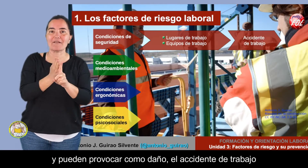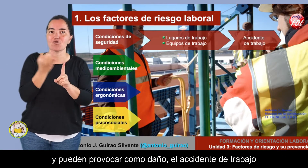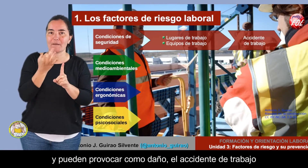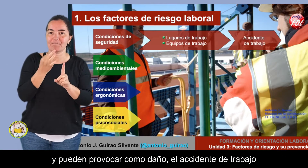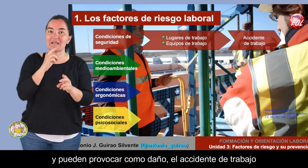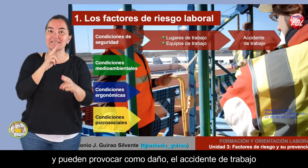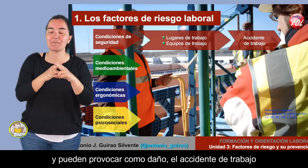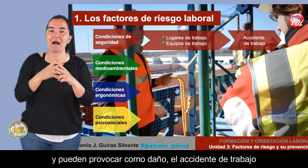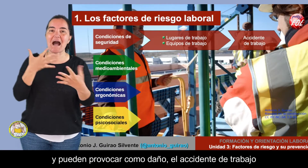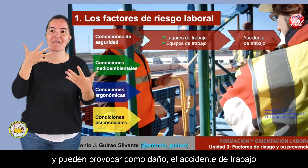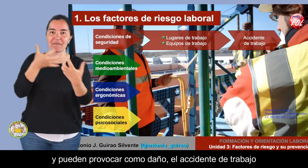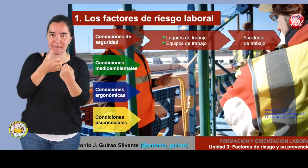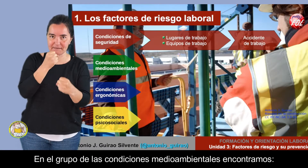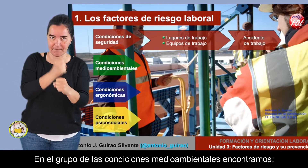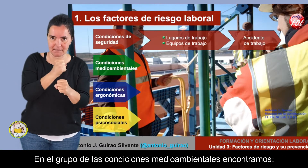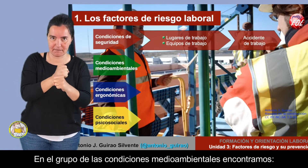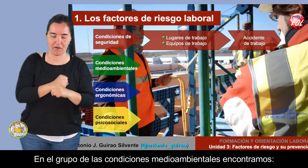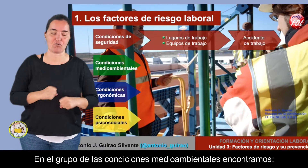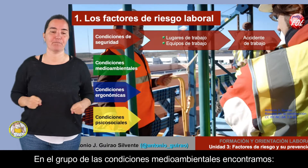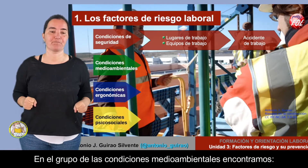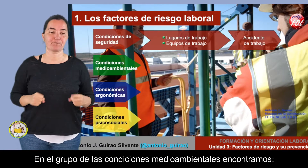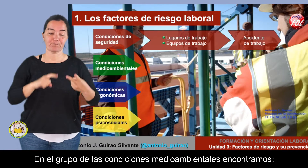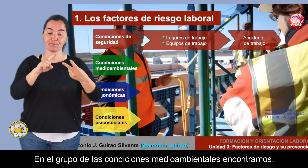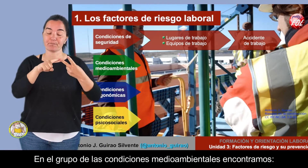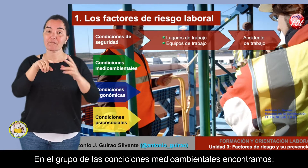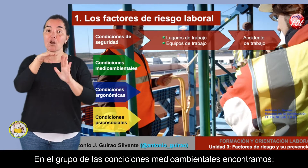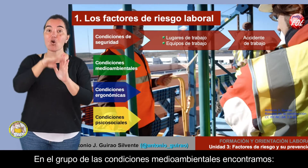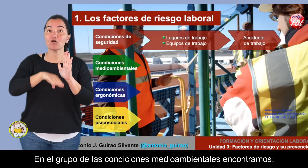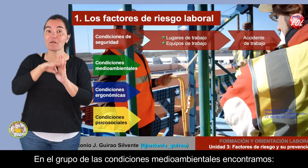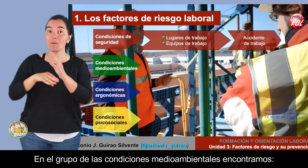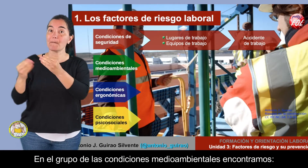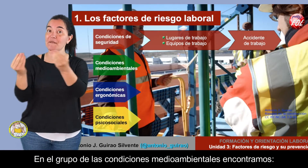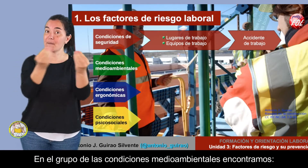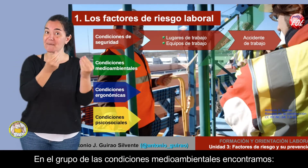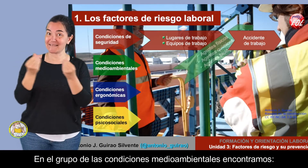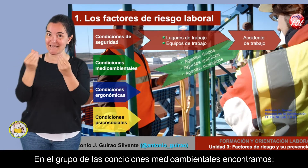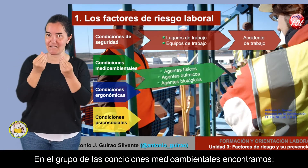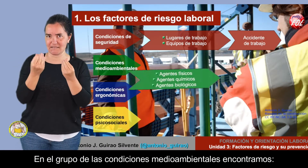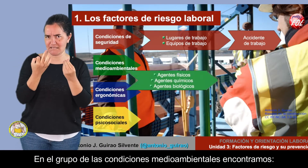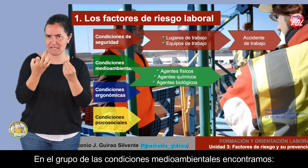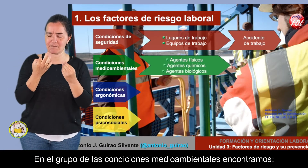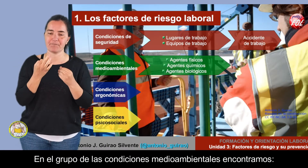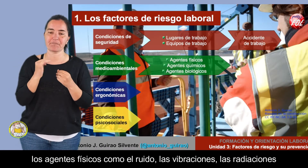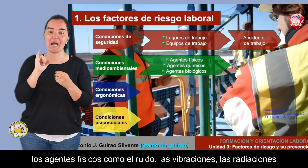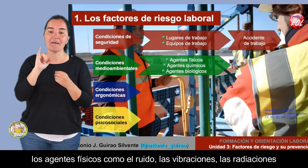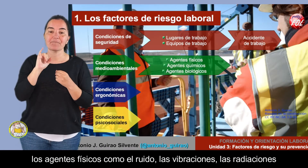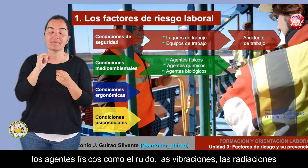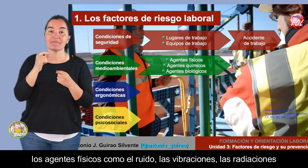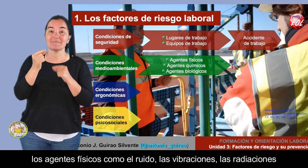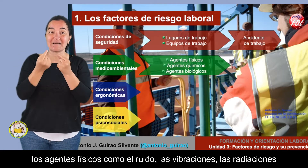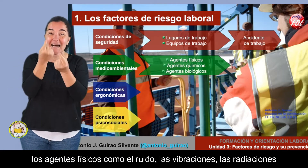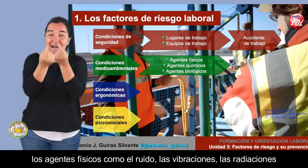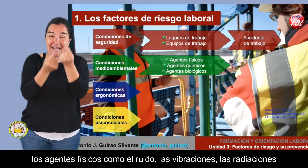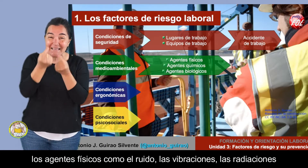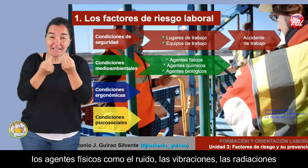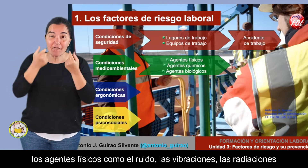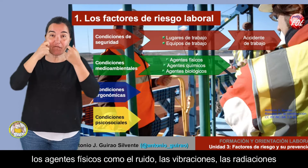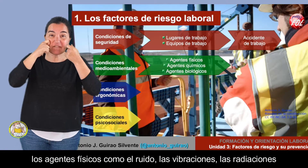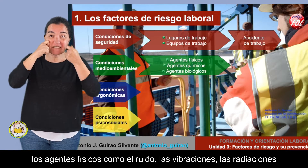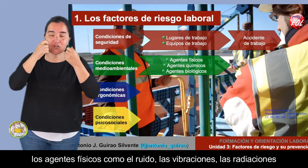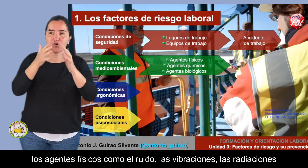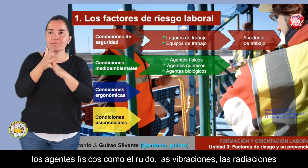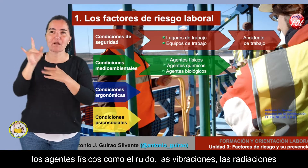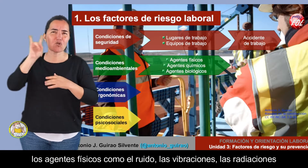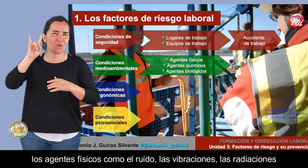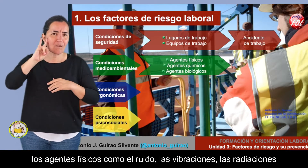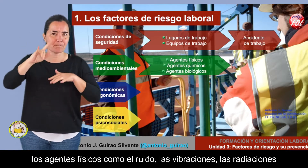el accidente de trabajo. En el grupo de las condiciones medioambientales encontramos los agentes físicos, como